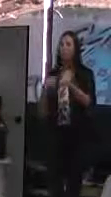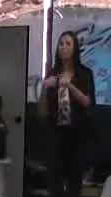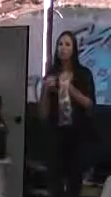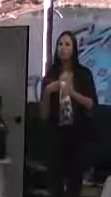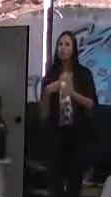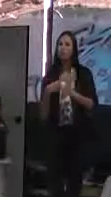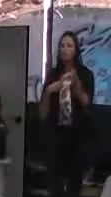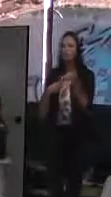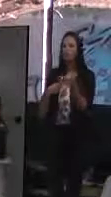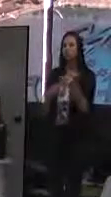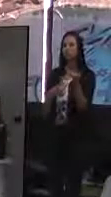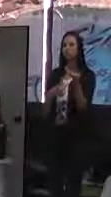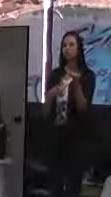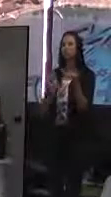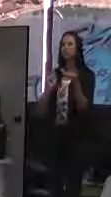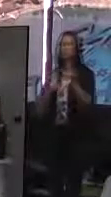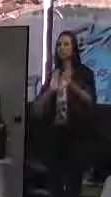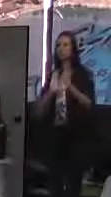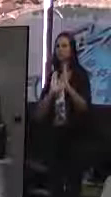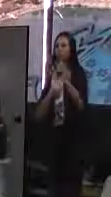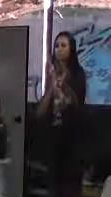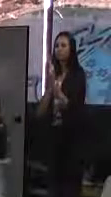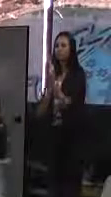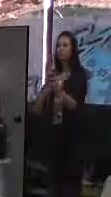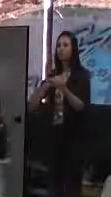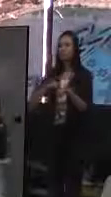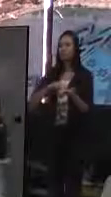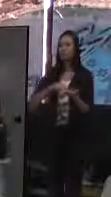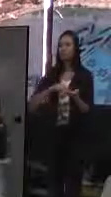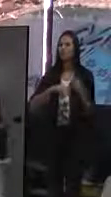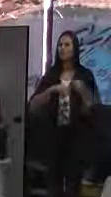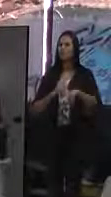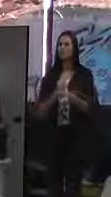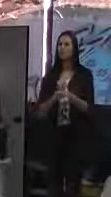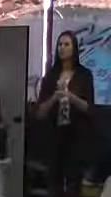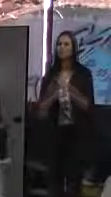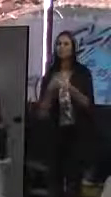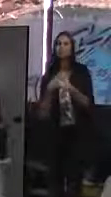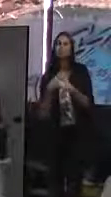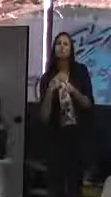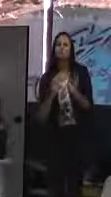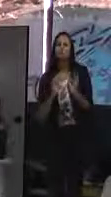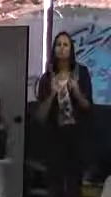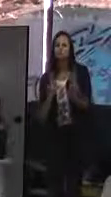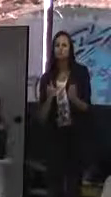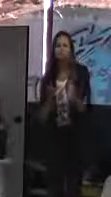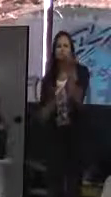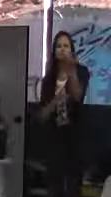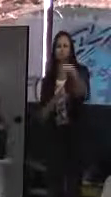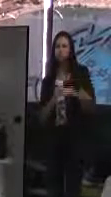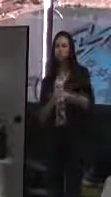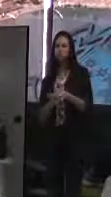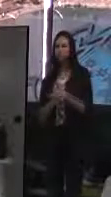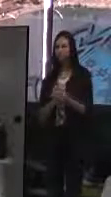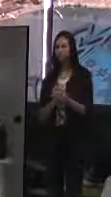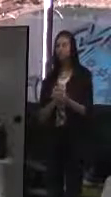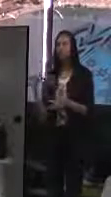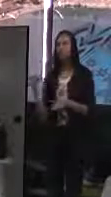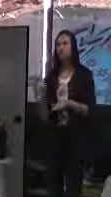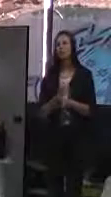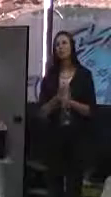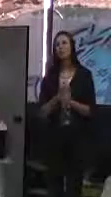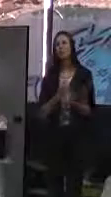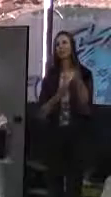fechar o escritório de Ilhéus. Por que Ilhéus? Tudo é Ilhéus. Então não vamos falar aqui o que já